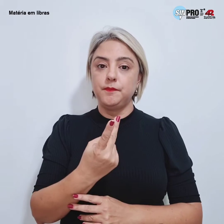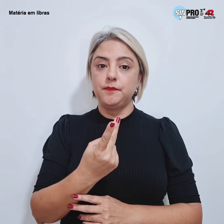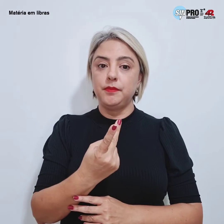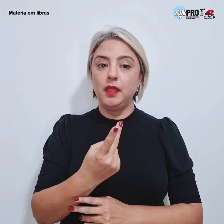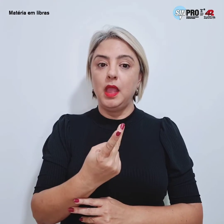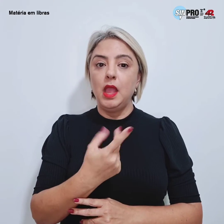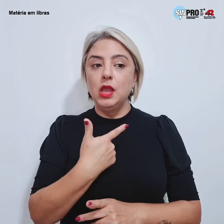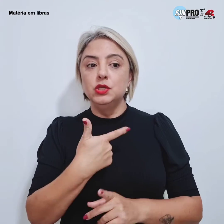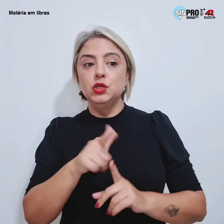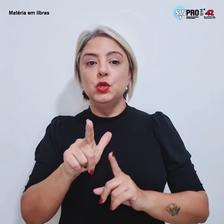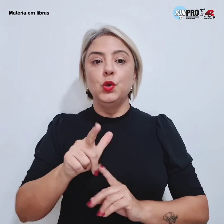pseudos-heróis nacionais.